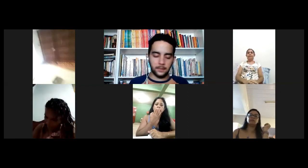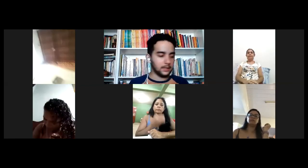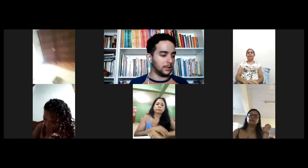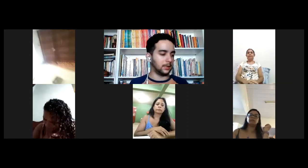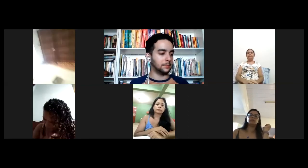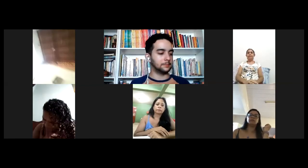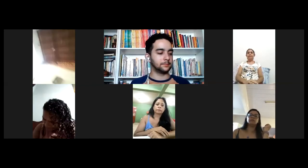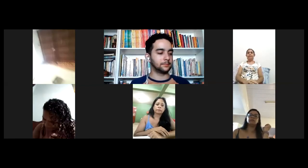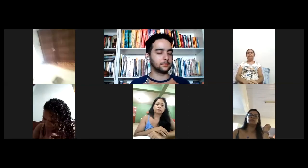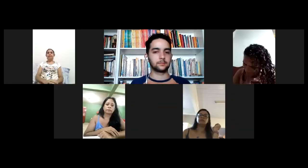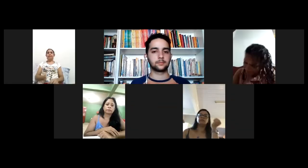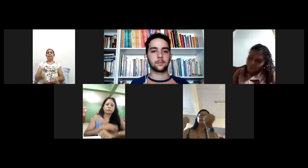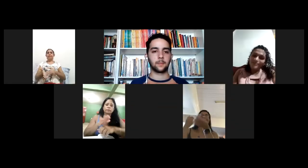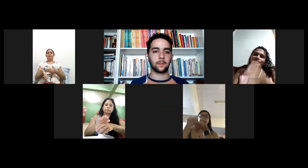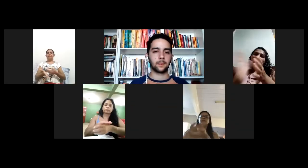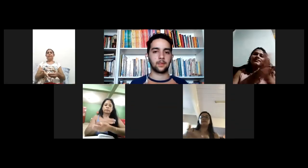E manteiga.